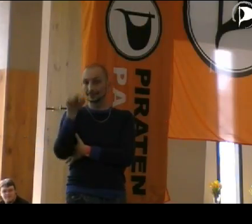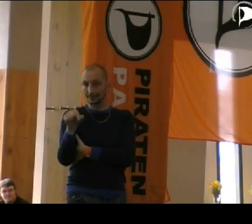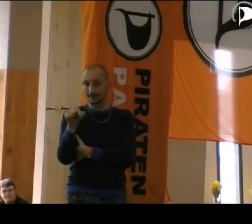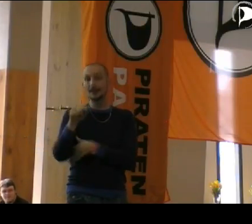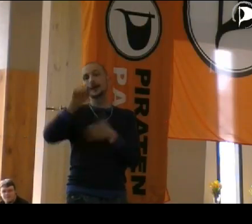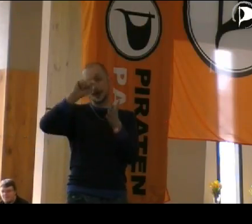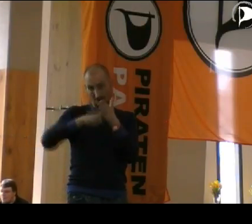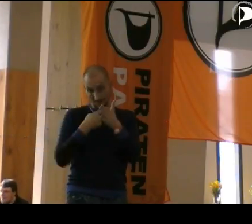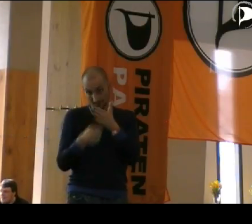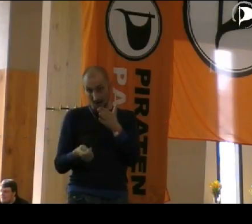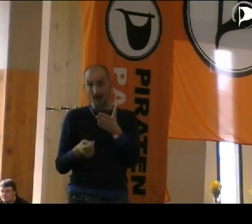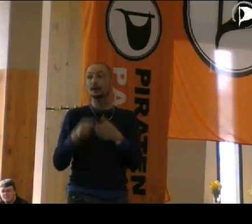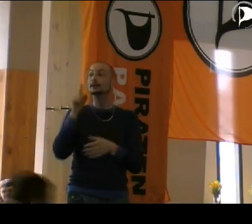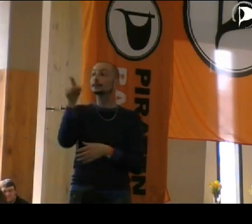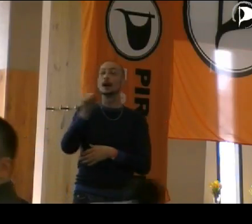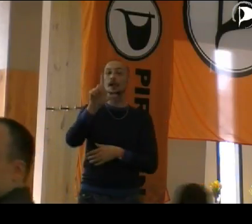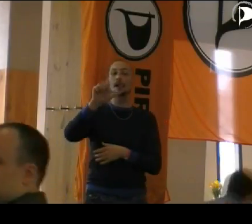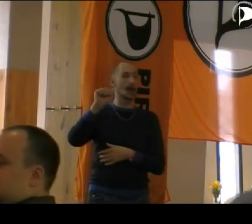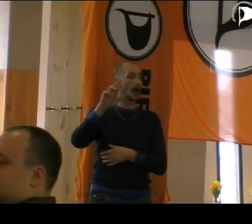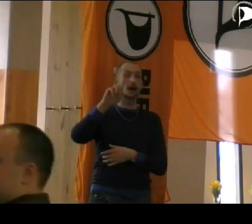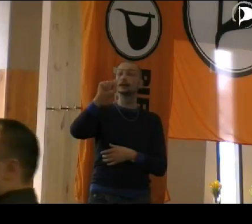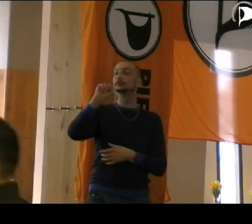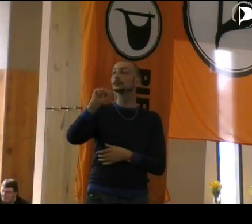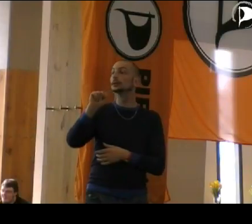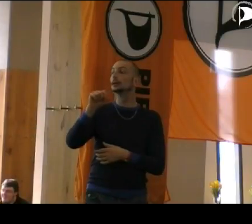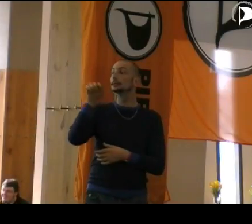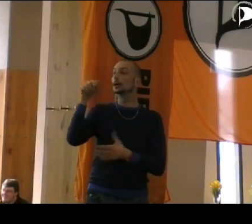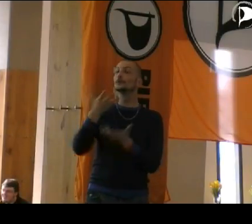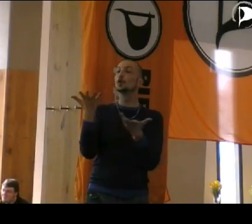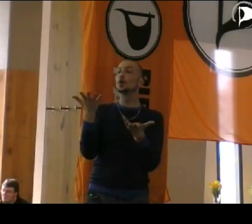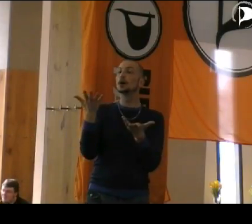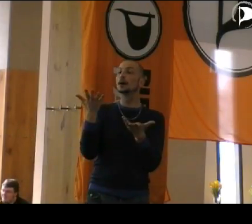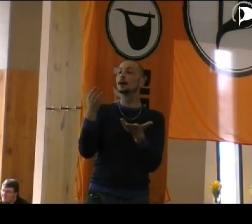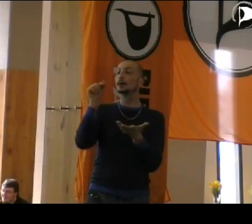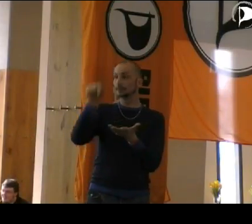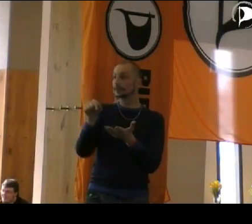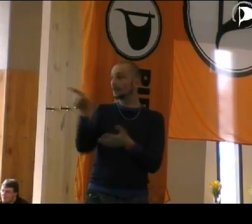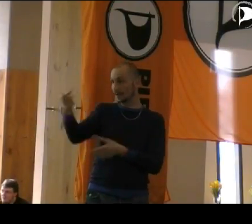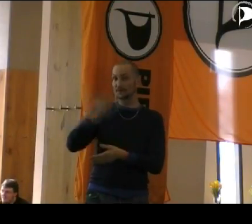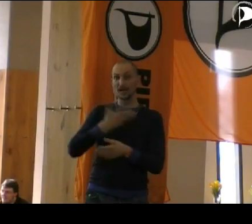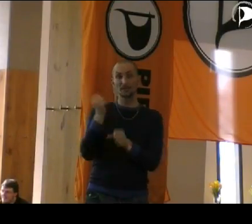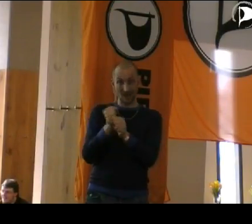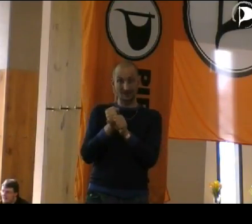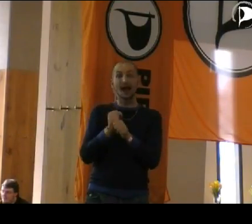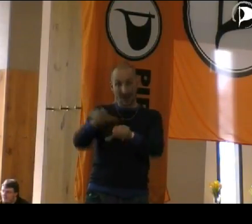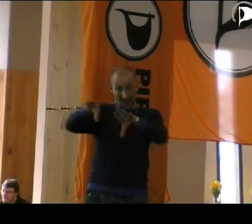ich warte bis du willst du das wirklich antun